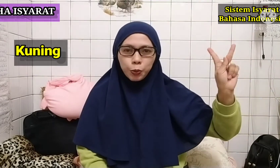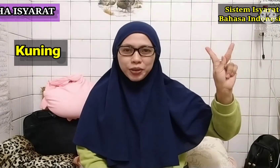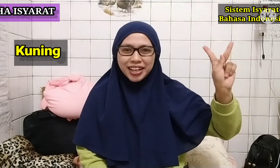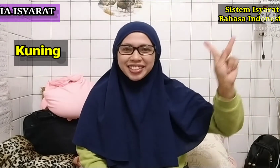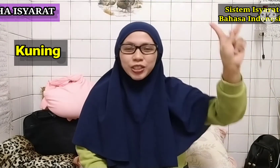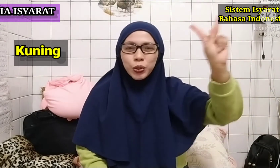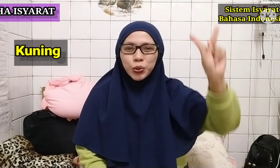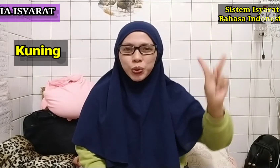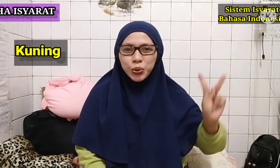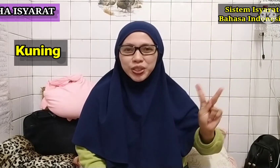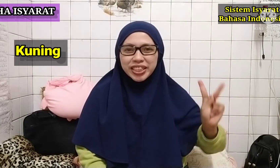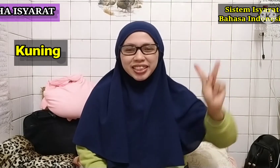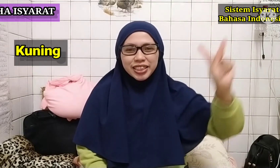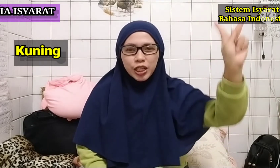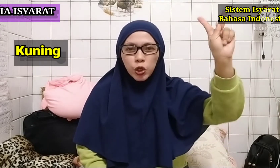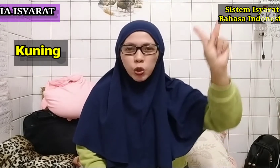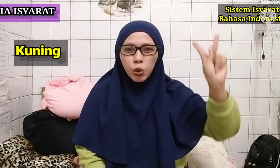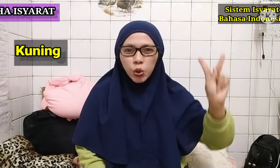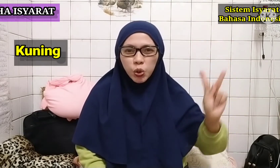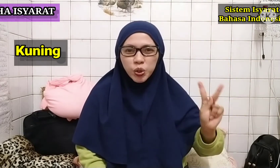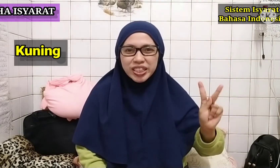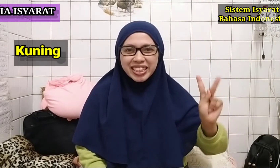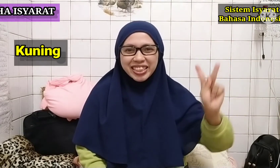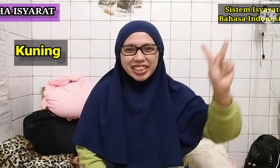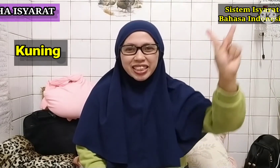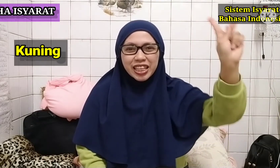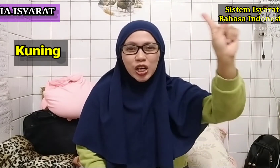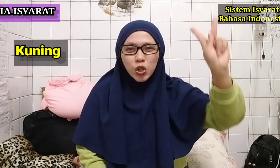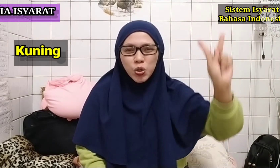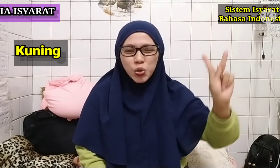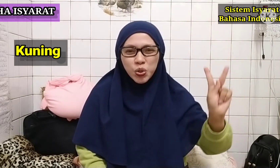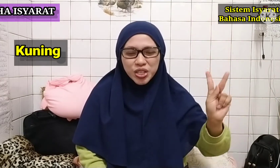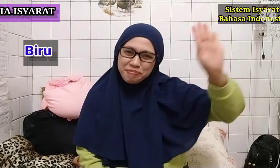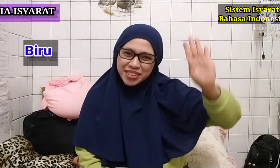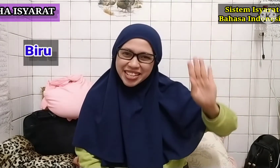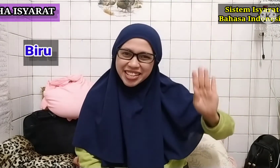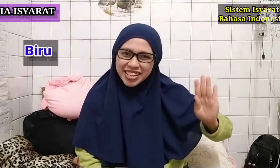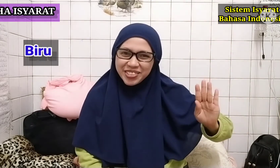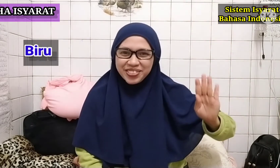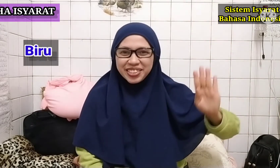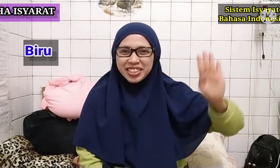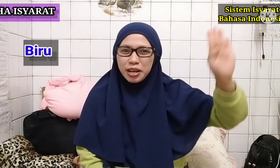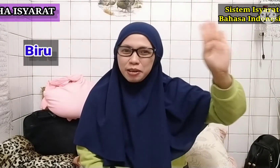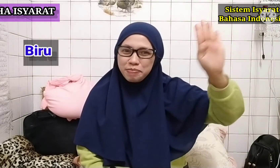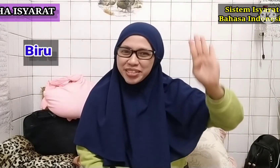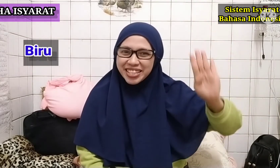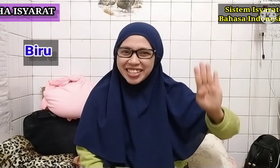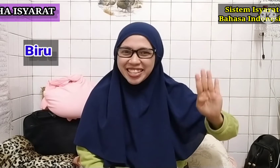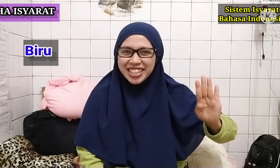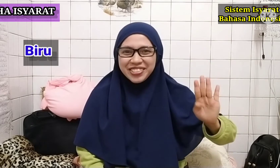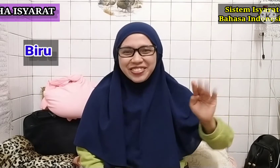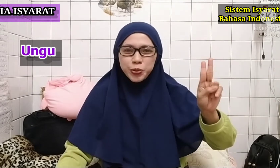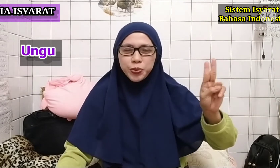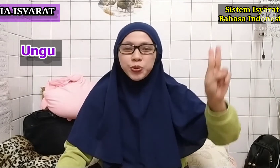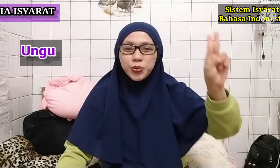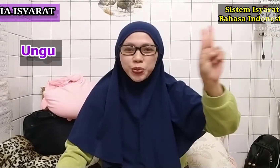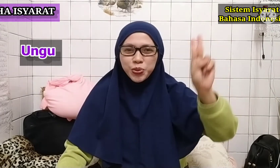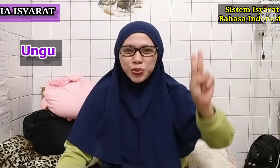K. Kuning. Kuning. Kuning. Biru. Biru.